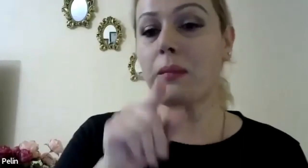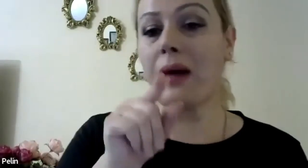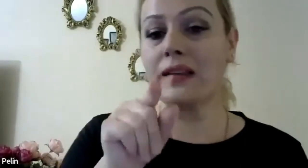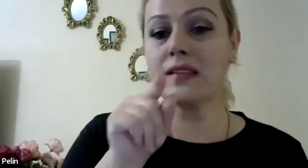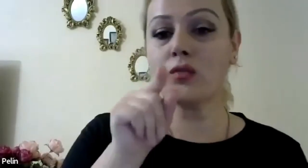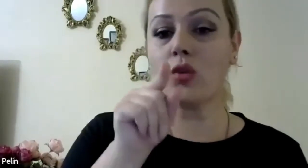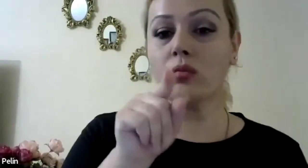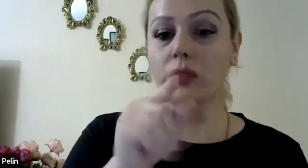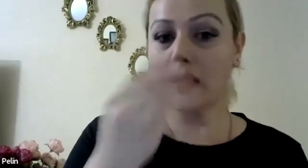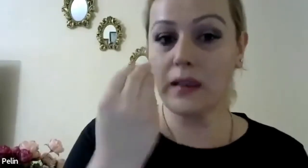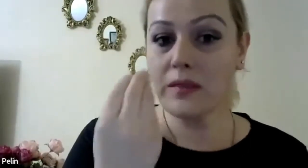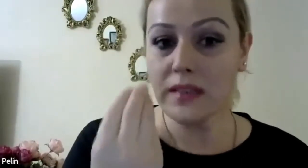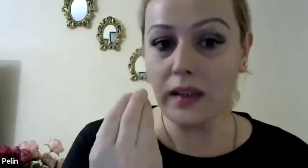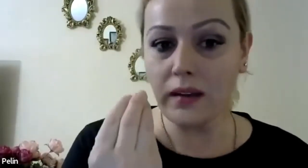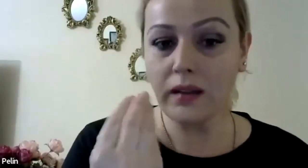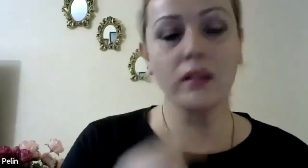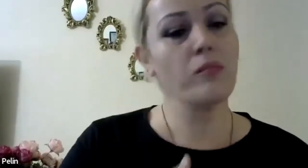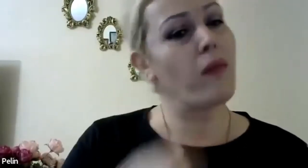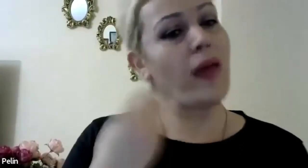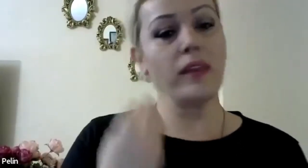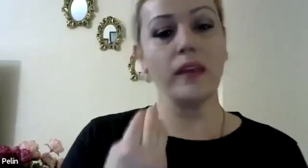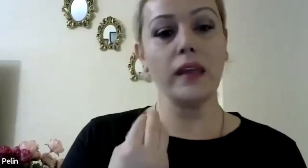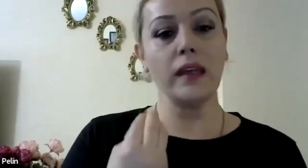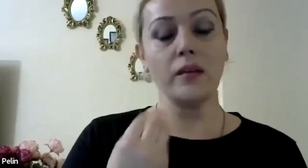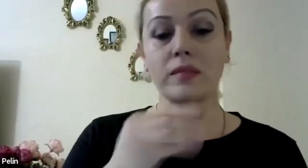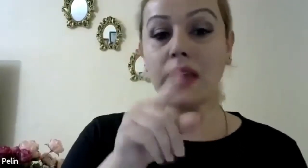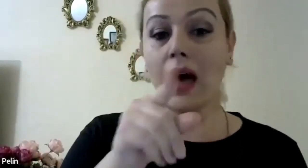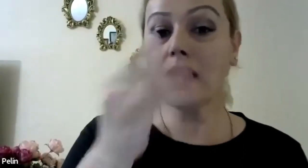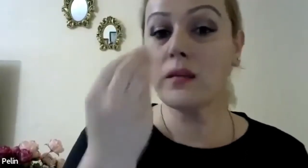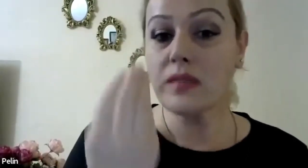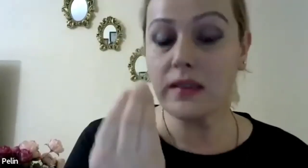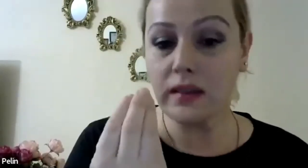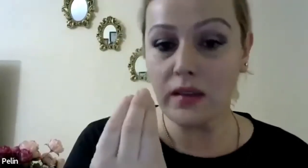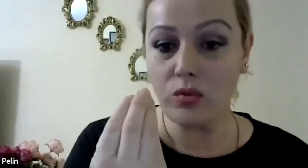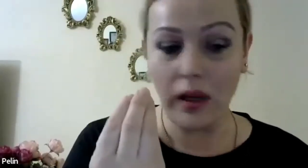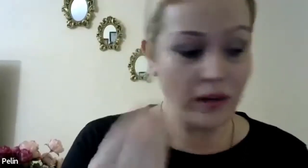ben size sordum iyi misin? Ben iyiyim sen iyi misin diye sorar.